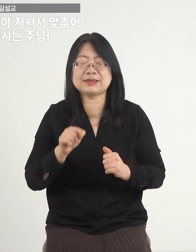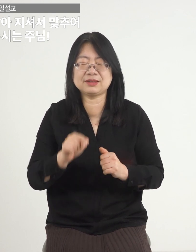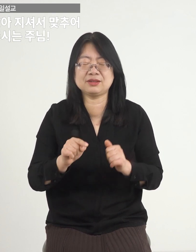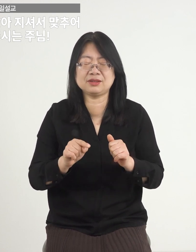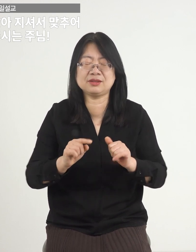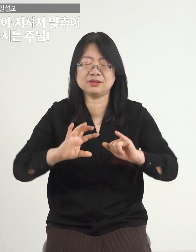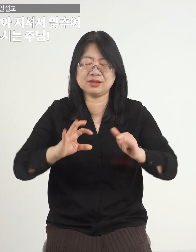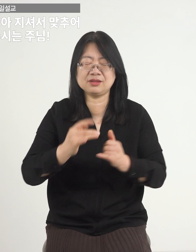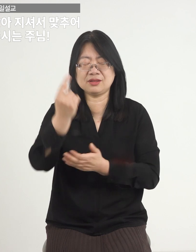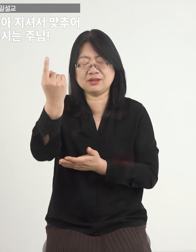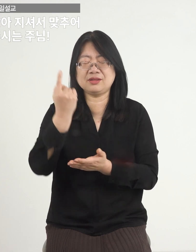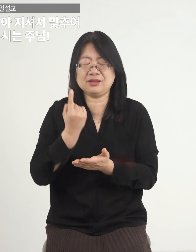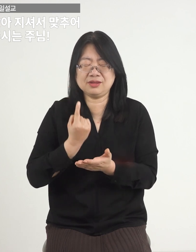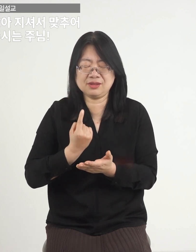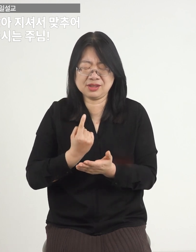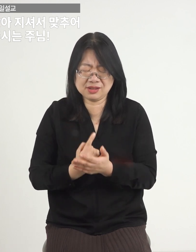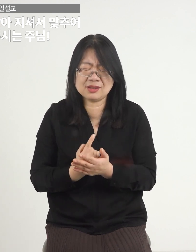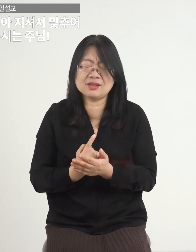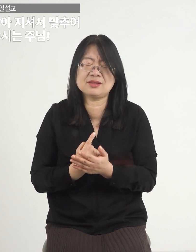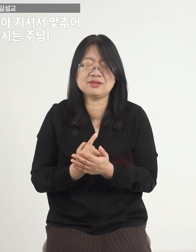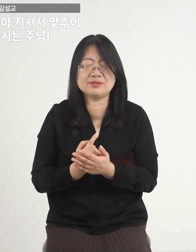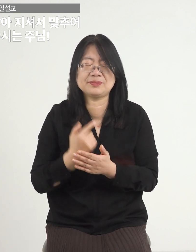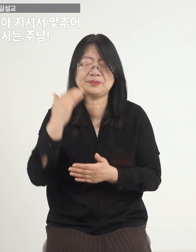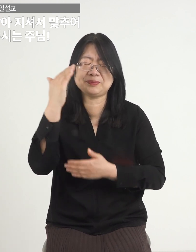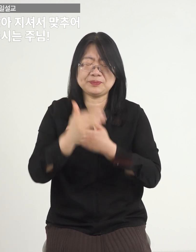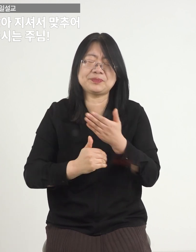땅 위에 오신